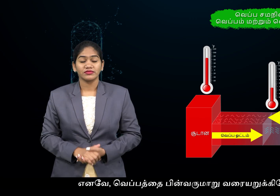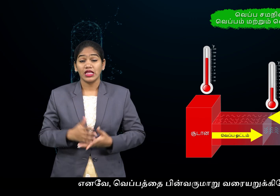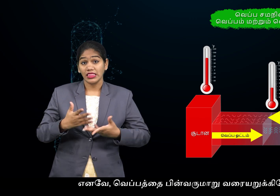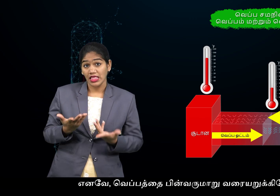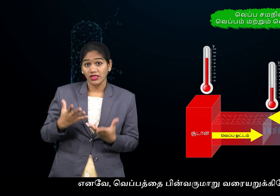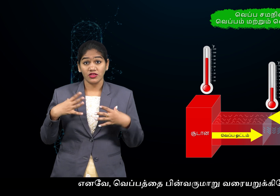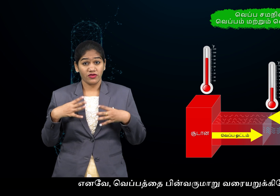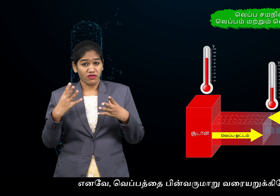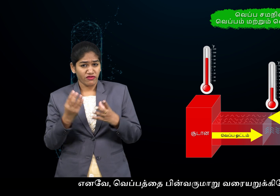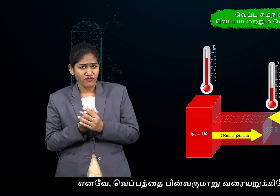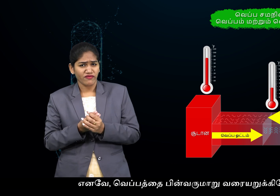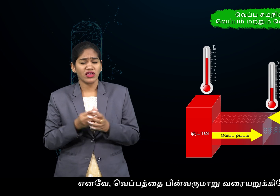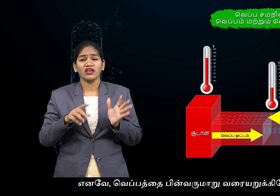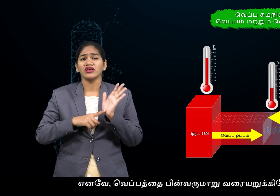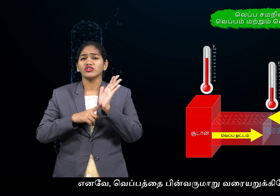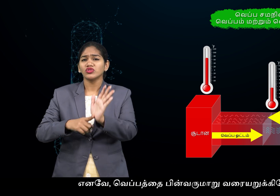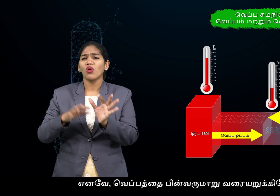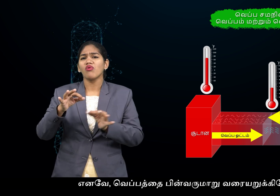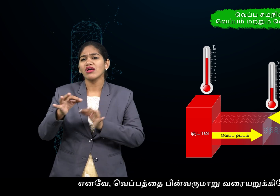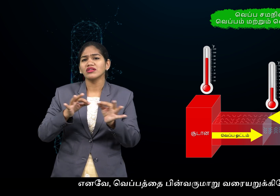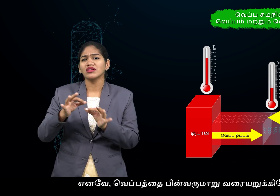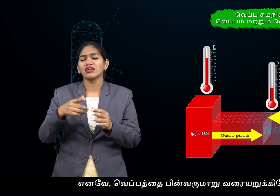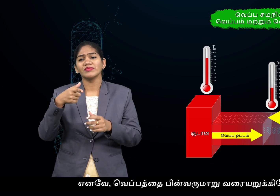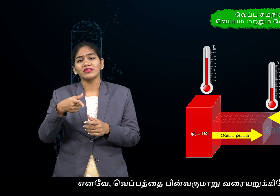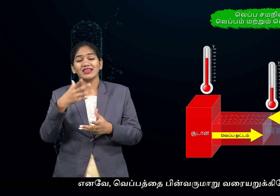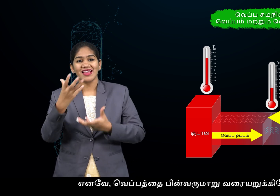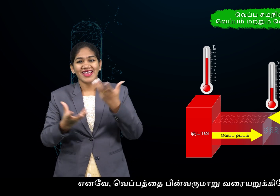எனவே வெப்பத்தை பின்வருமாறு வரையறுக்கிறோம்.